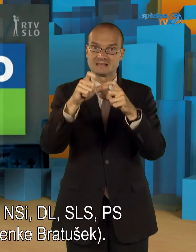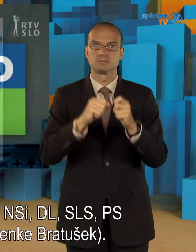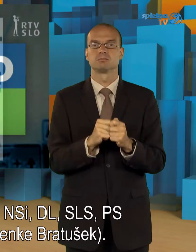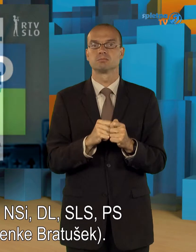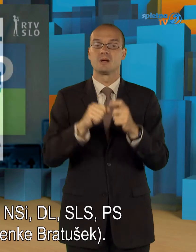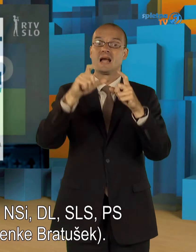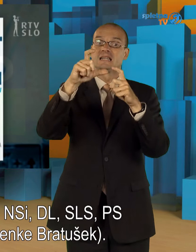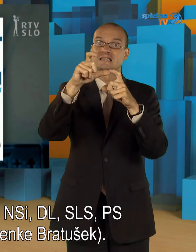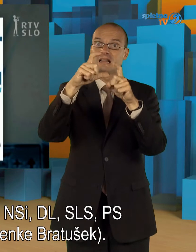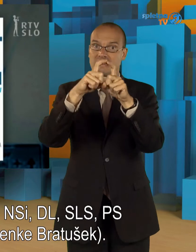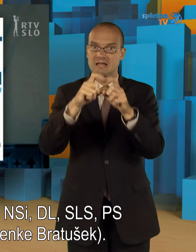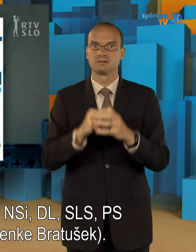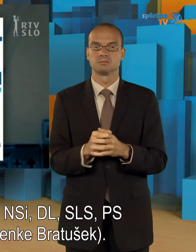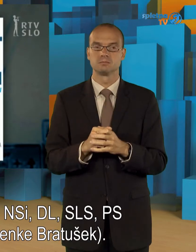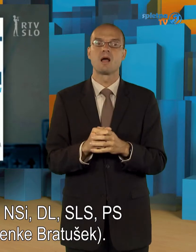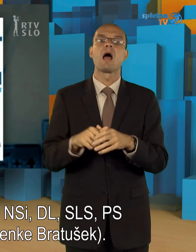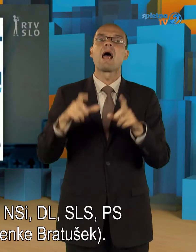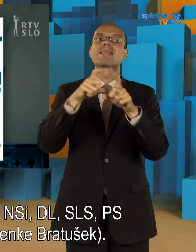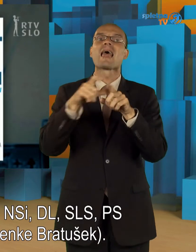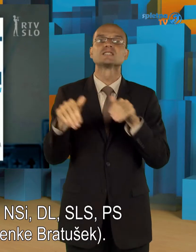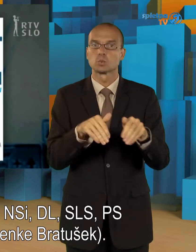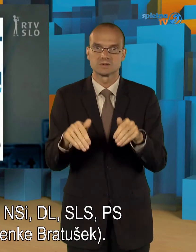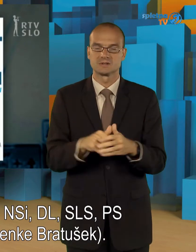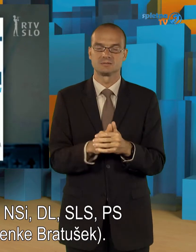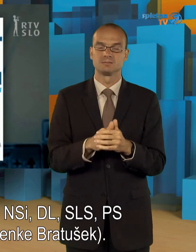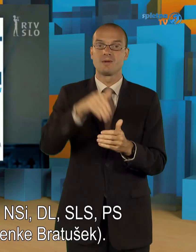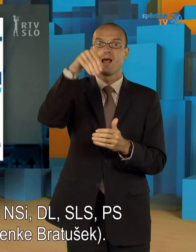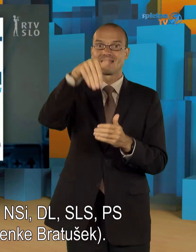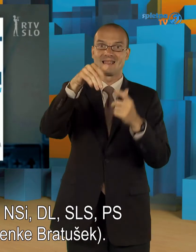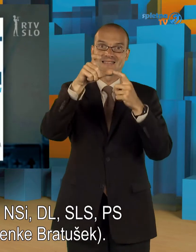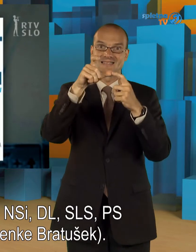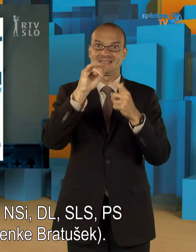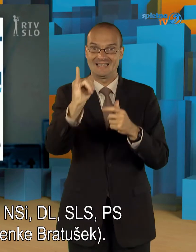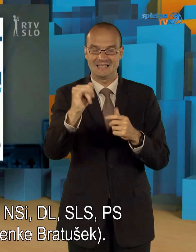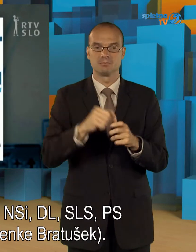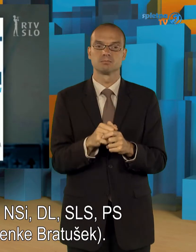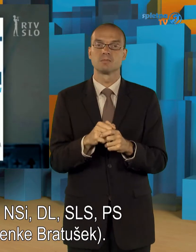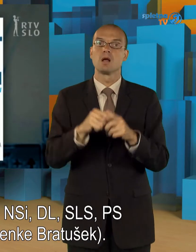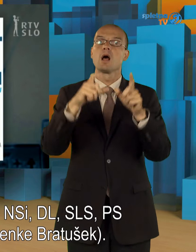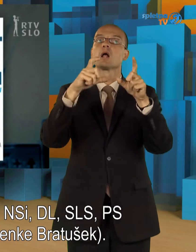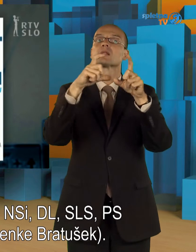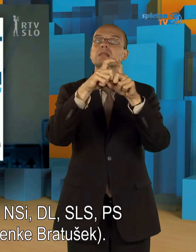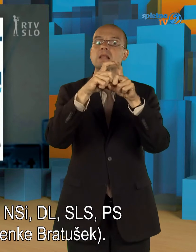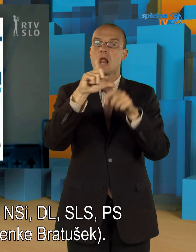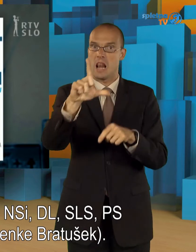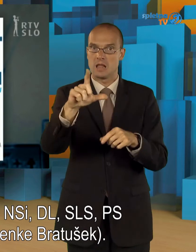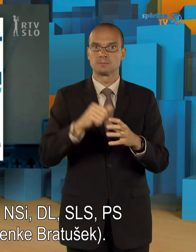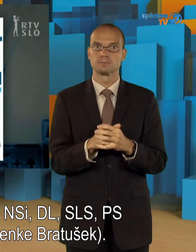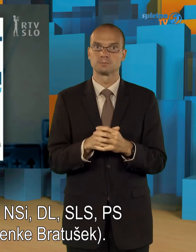SDS, SD, Desus, NSI, Državljanska lista, SLS, Pozitivna Slovenija in